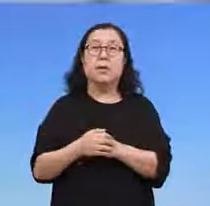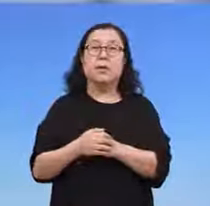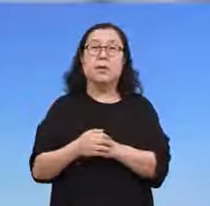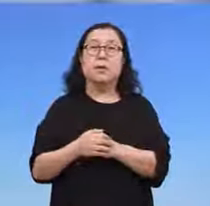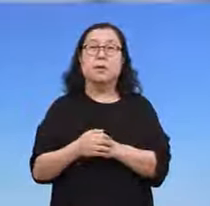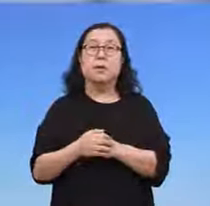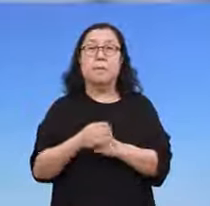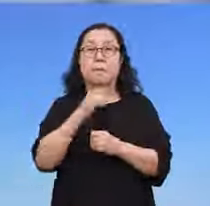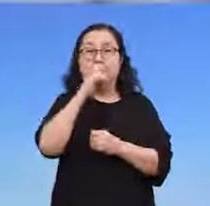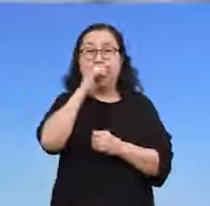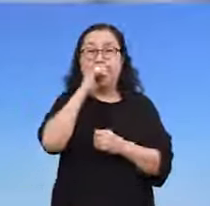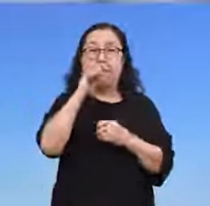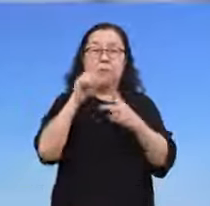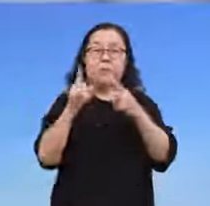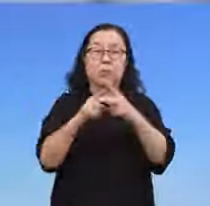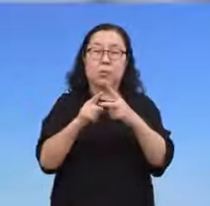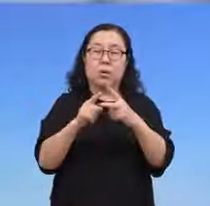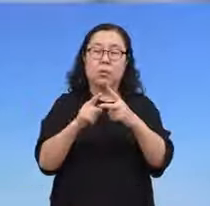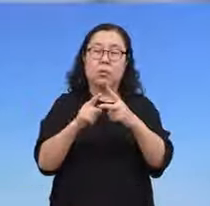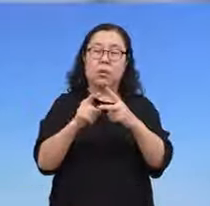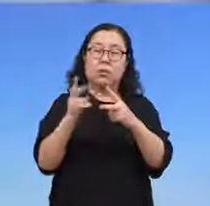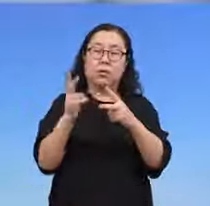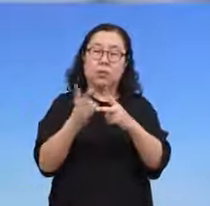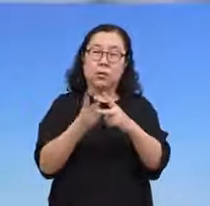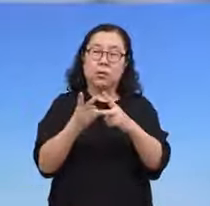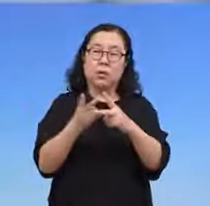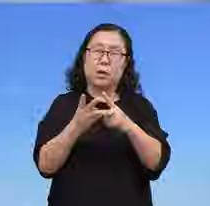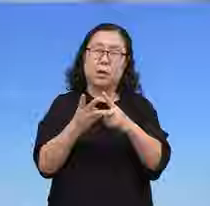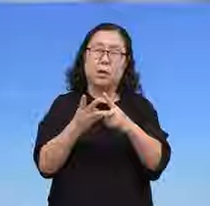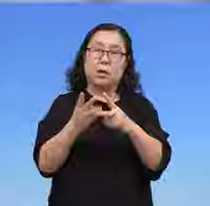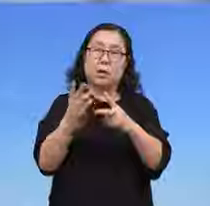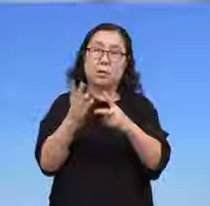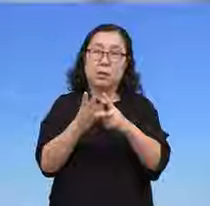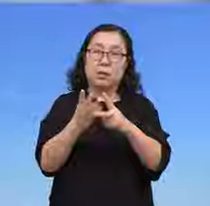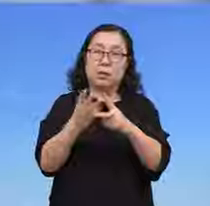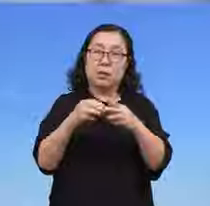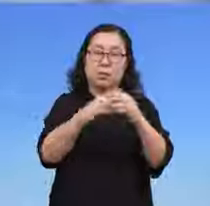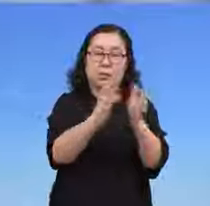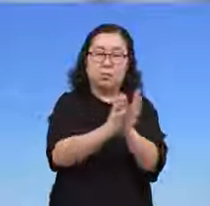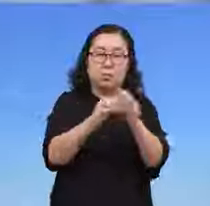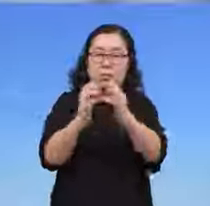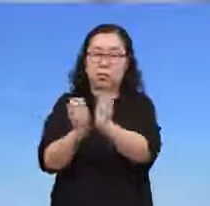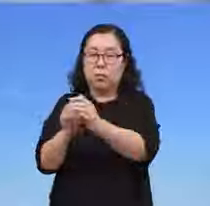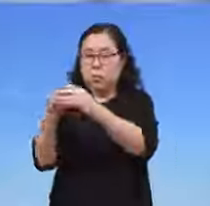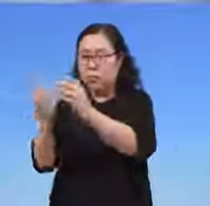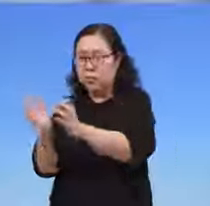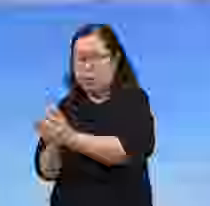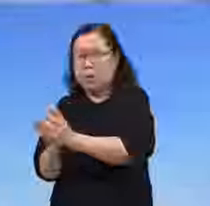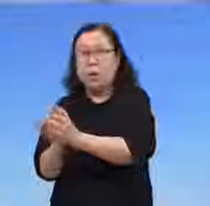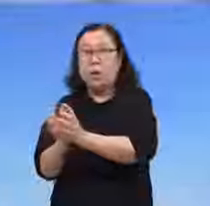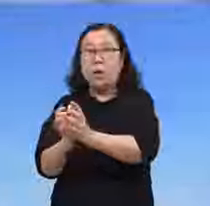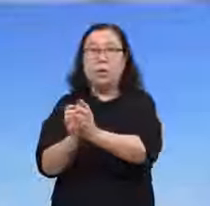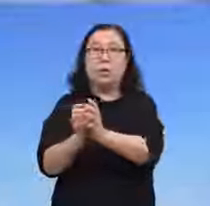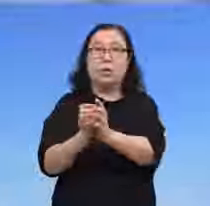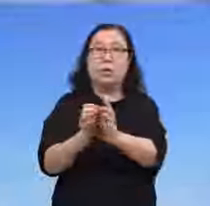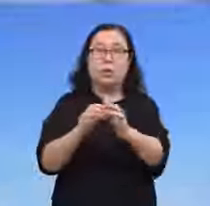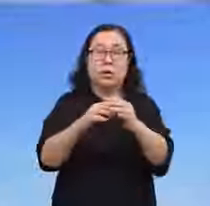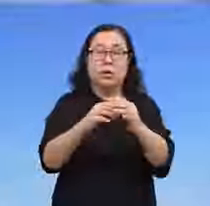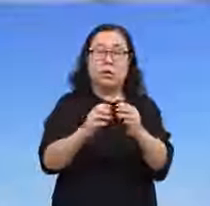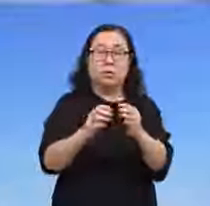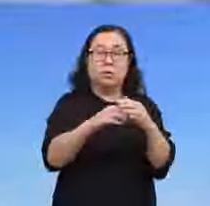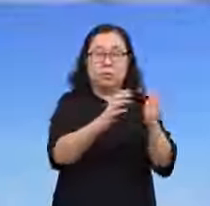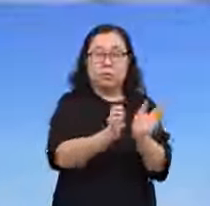그때는 초등학교 1학년 부서, 초등학교 2학년 부서, 중학교 1학년 부서, 중학교 2학년, 고등학교 1학년, 고2, 고3 이렇게